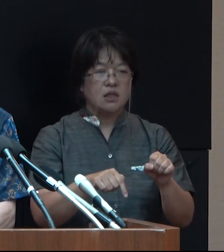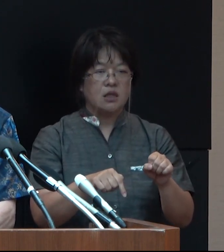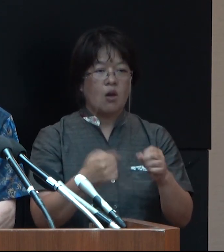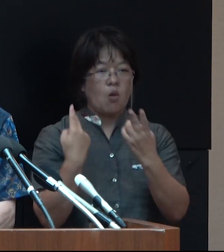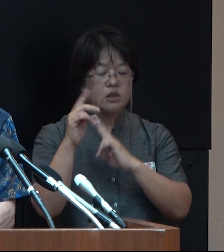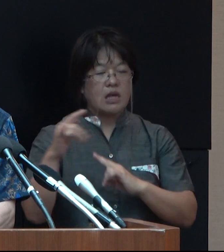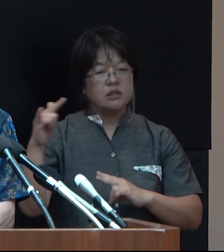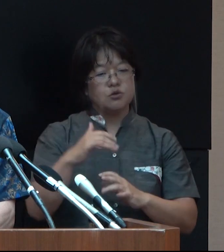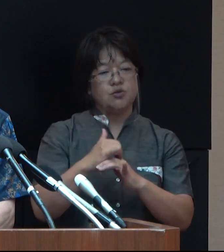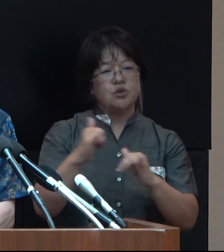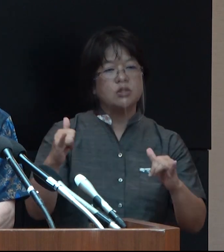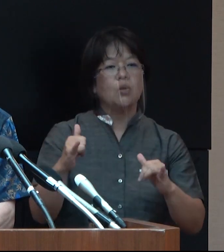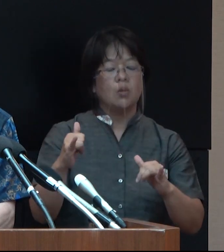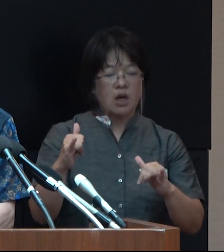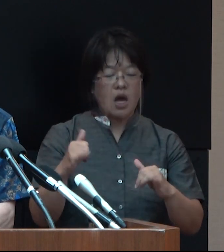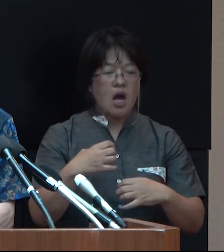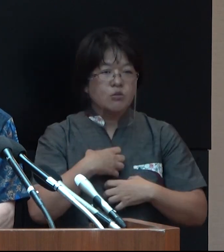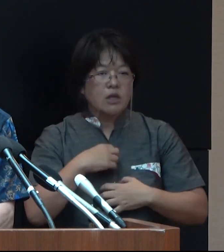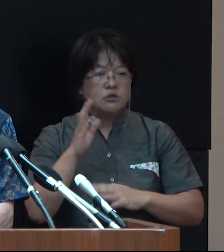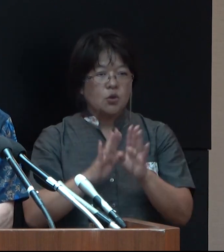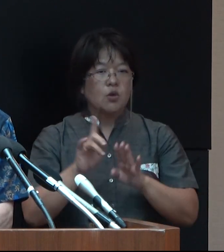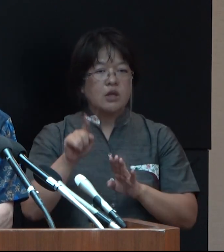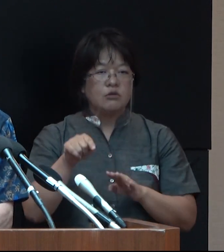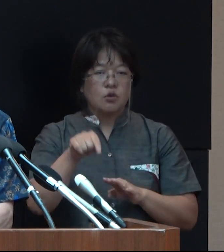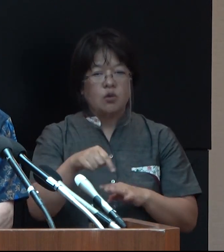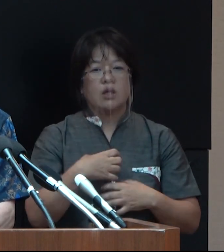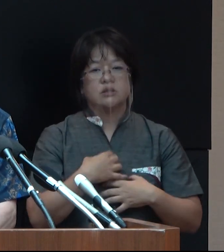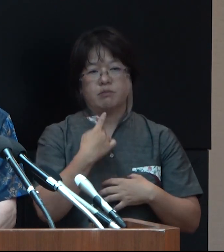方が非常に心配です。